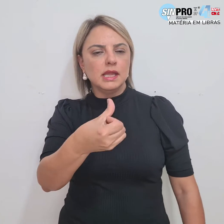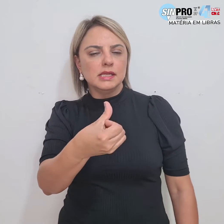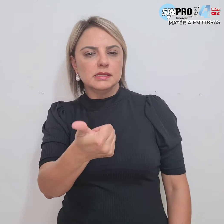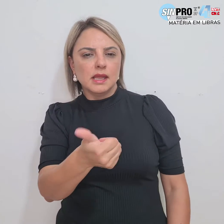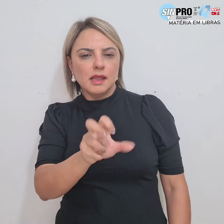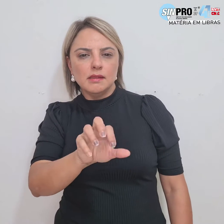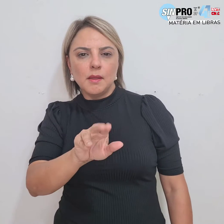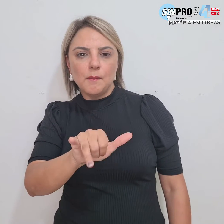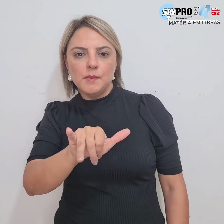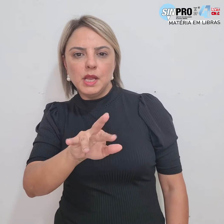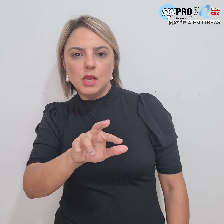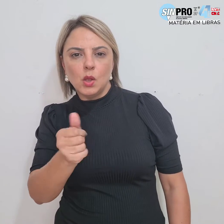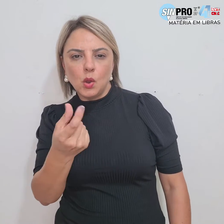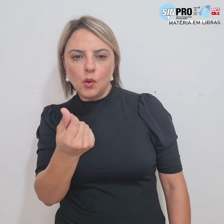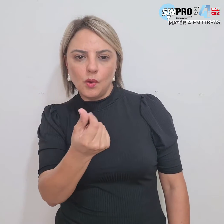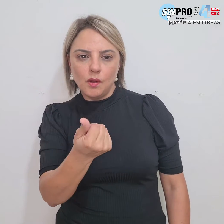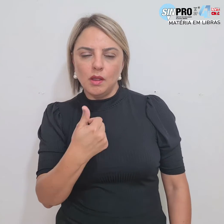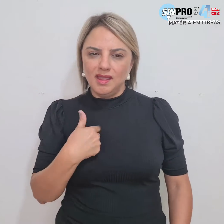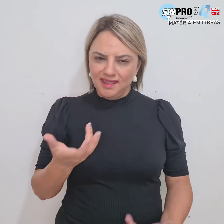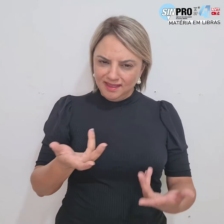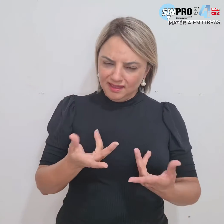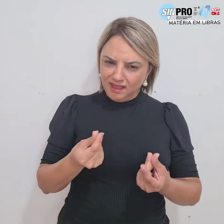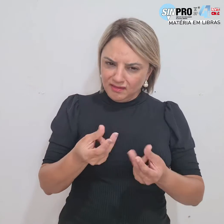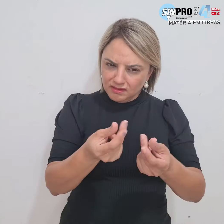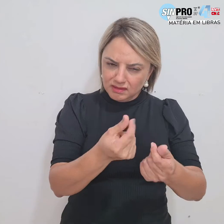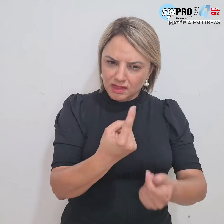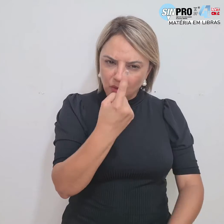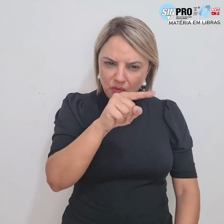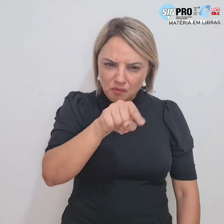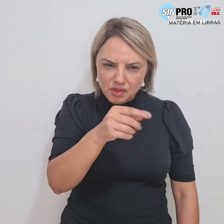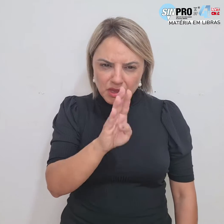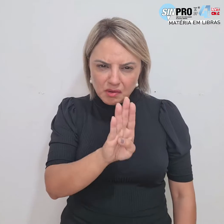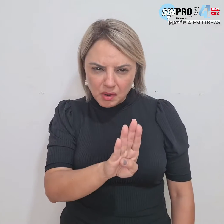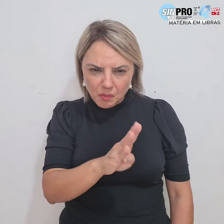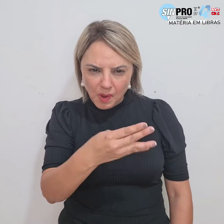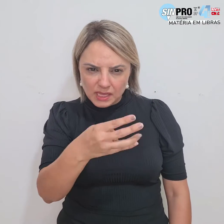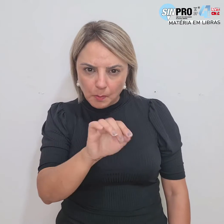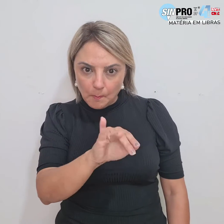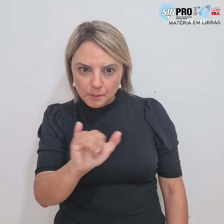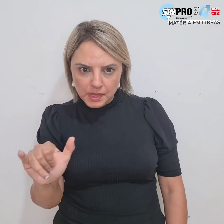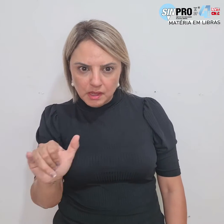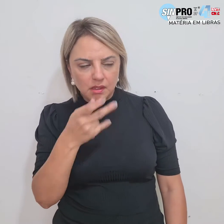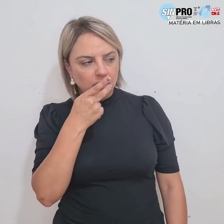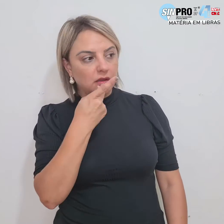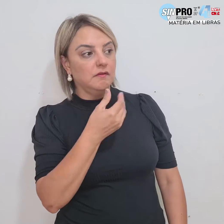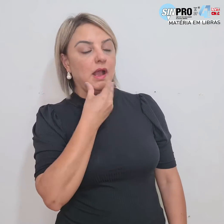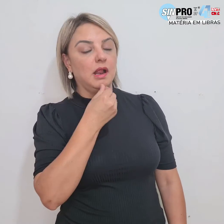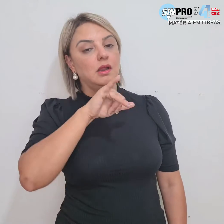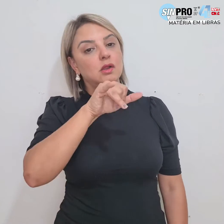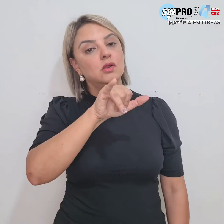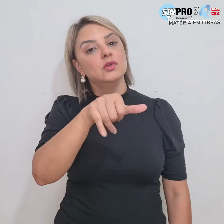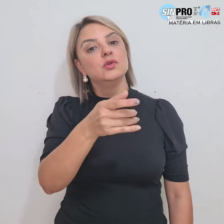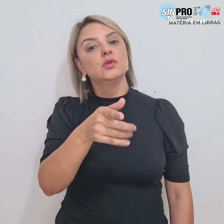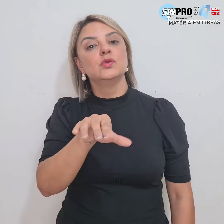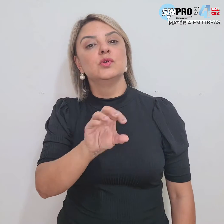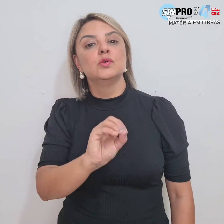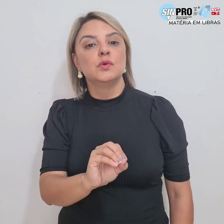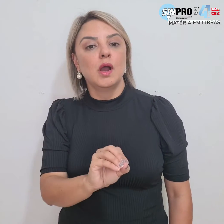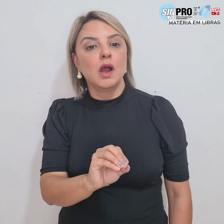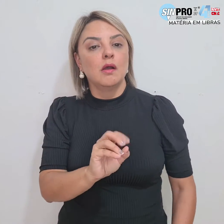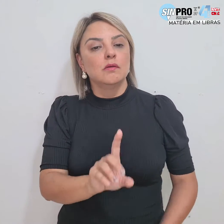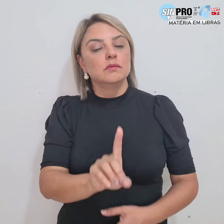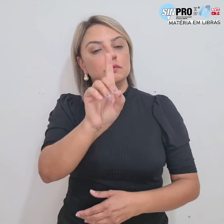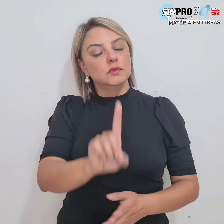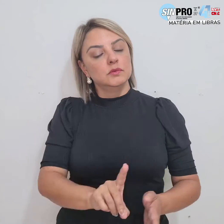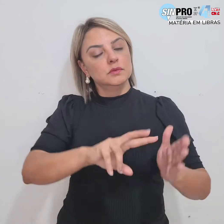R$ 36,5 milhões. E quer vender por apenas R 1,4 bilhão, afirma João Carlos Dias,